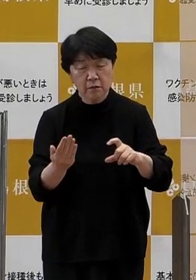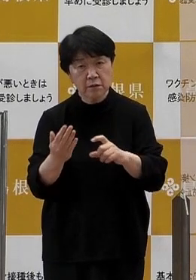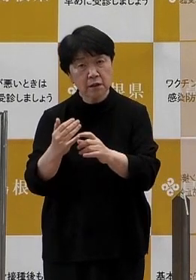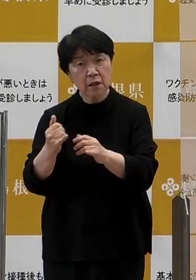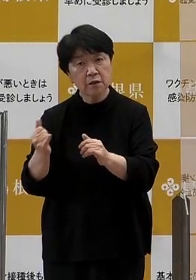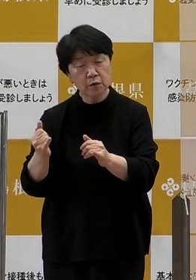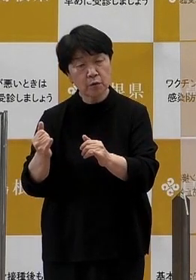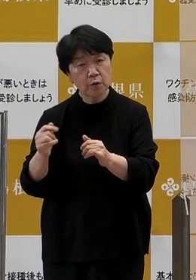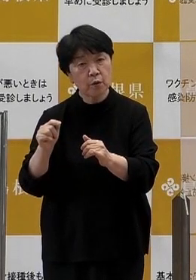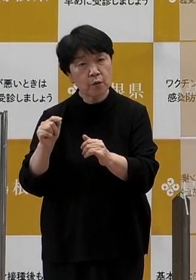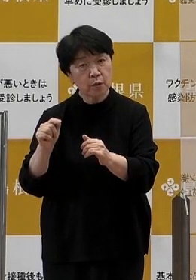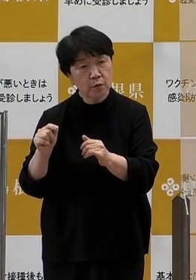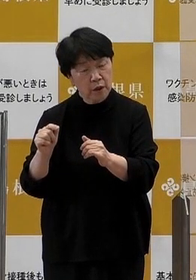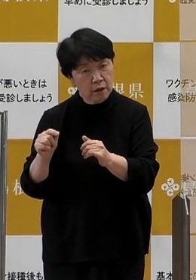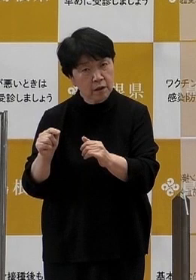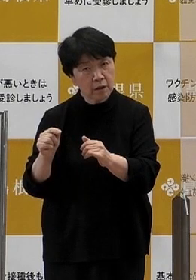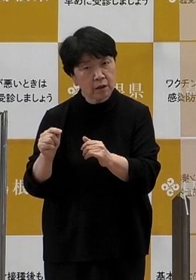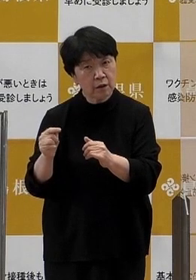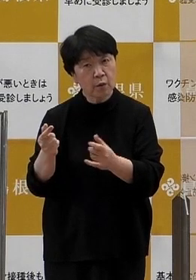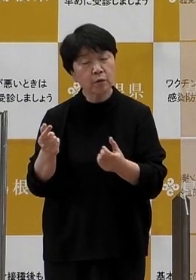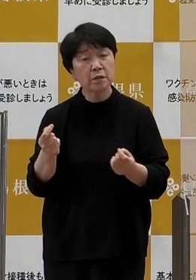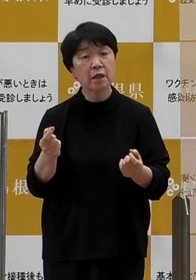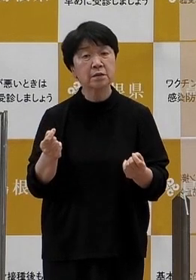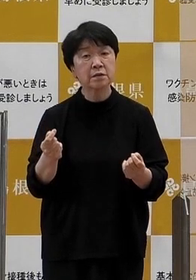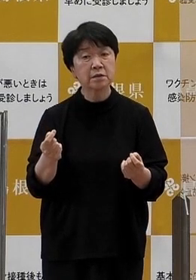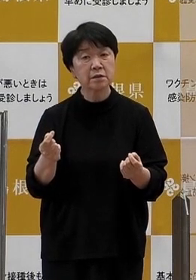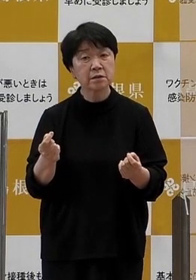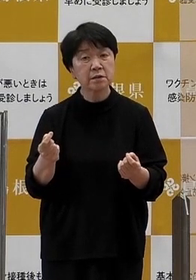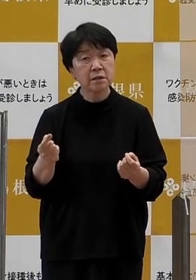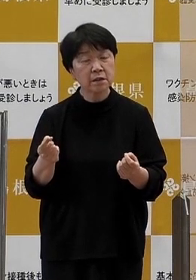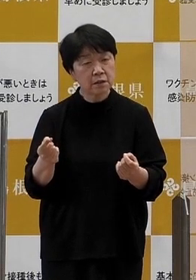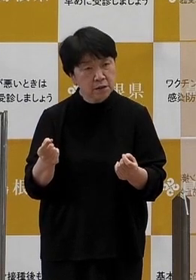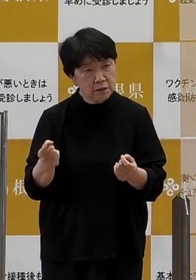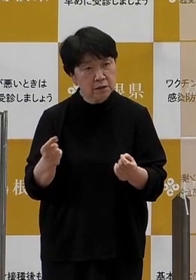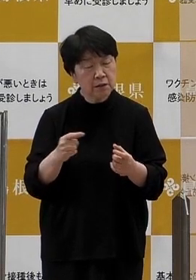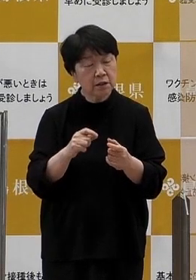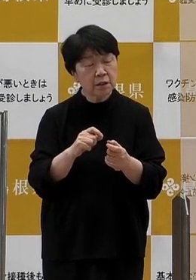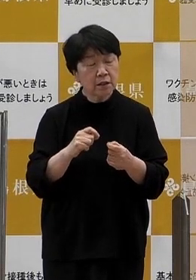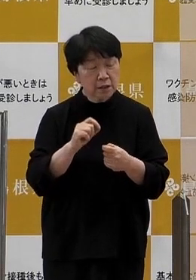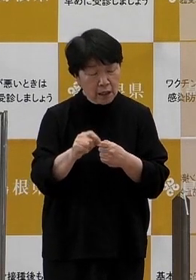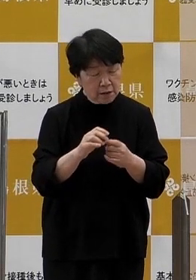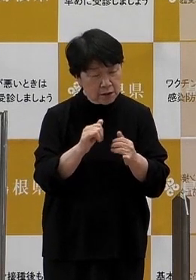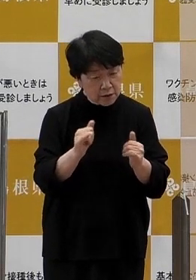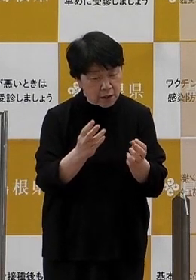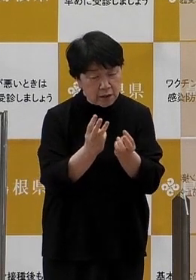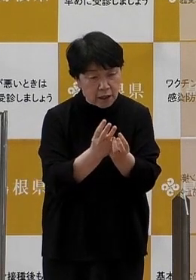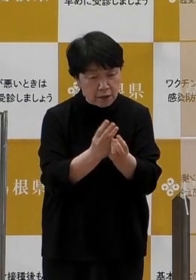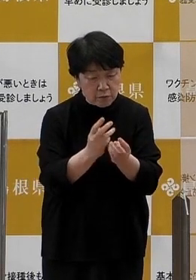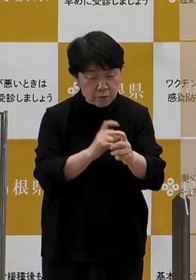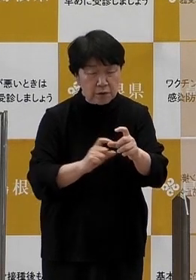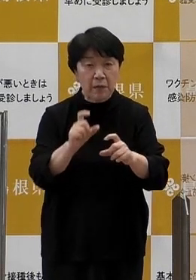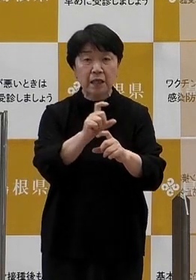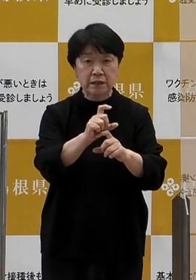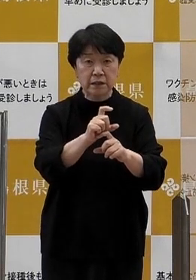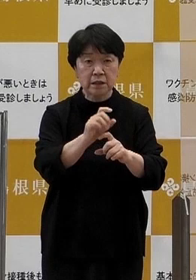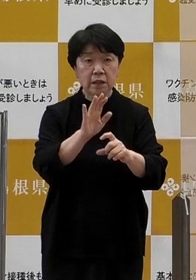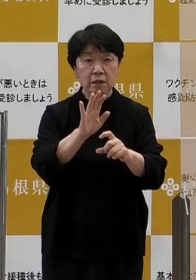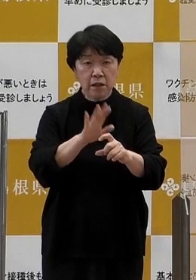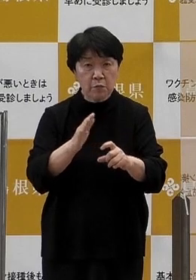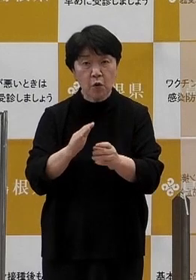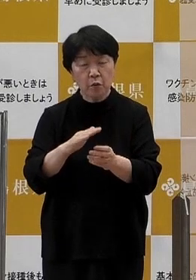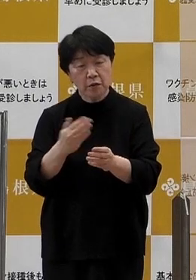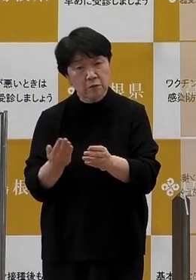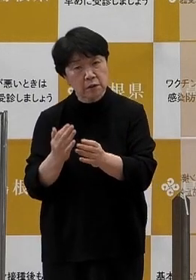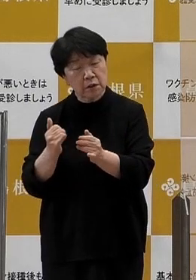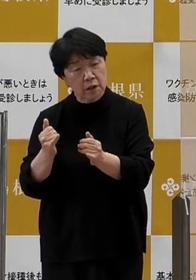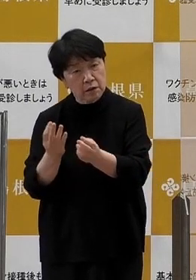人口10万人あたり同じ。だから、感染者数が2倍になっても、死者数が変わらないっていう例がないわけじゃ